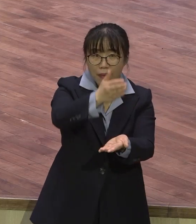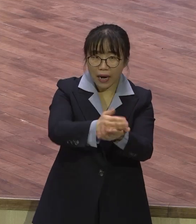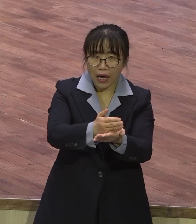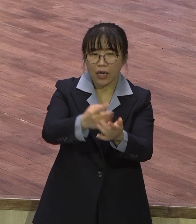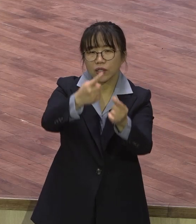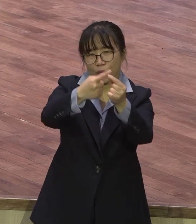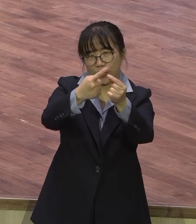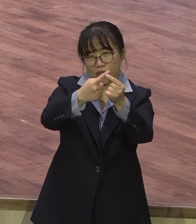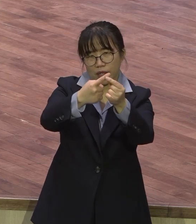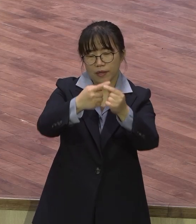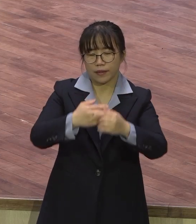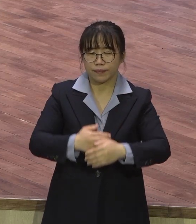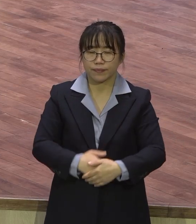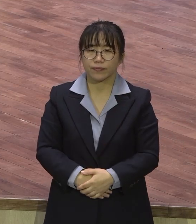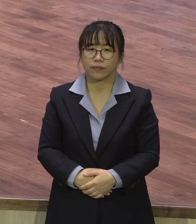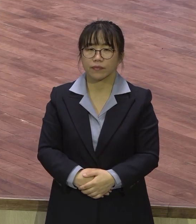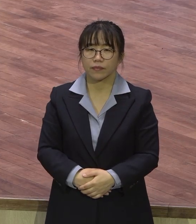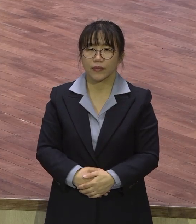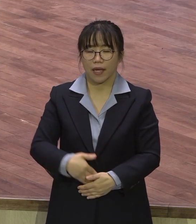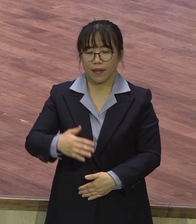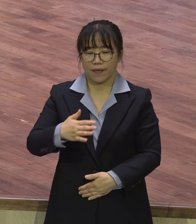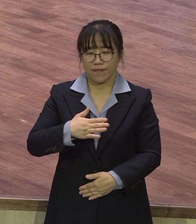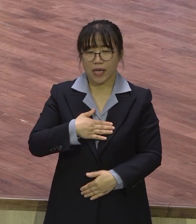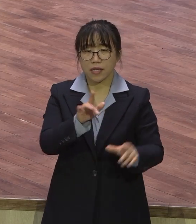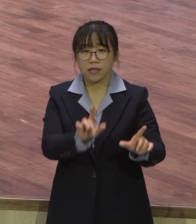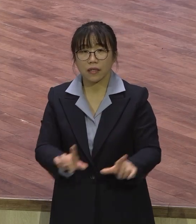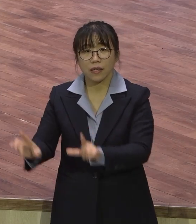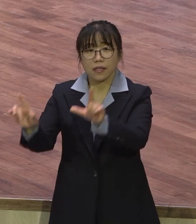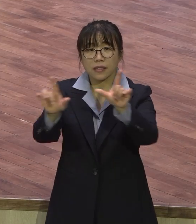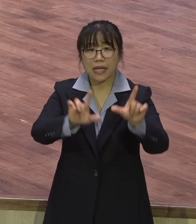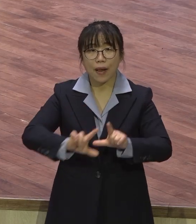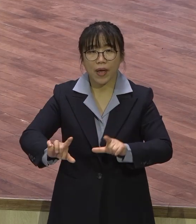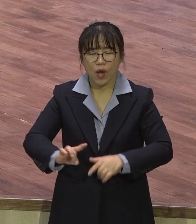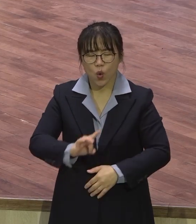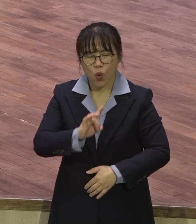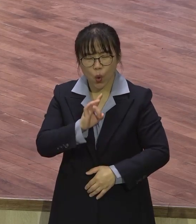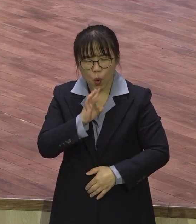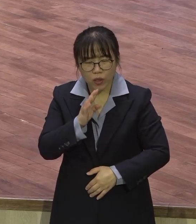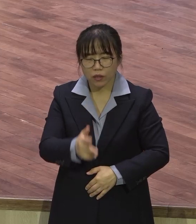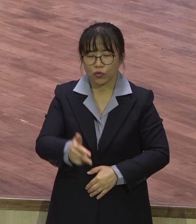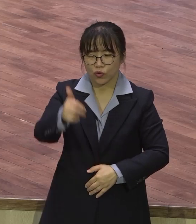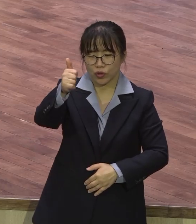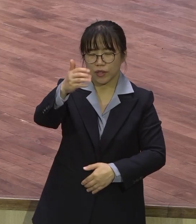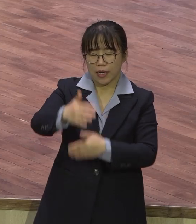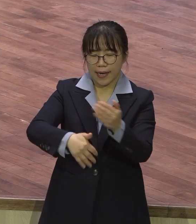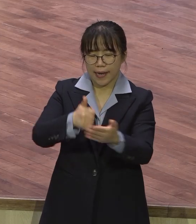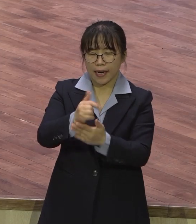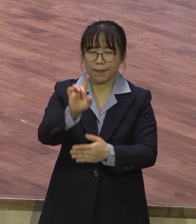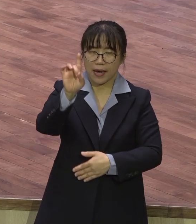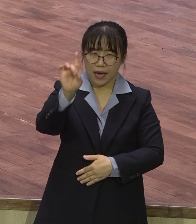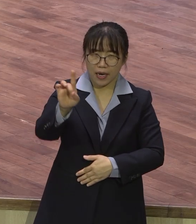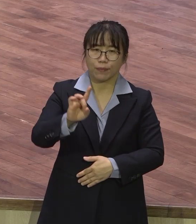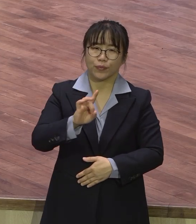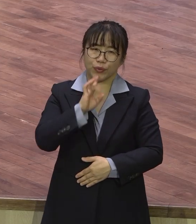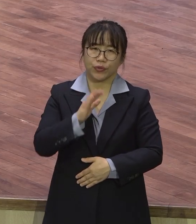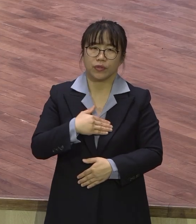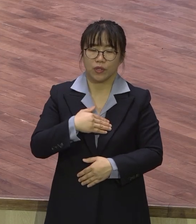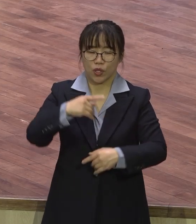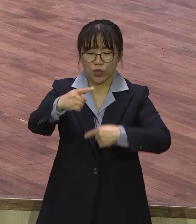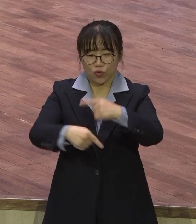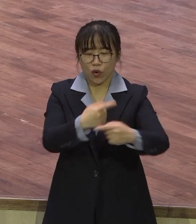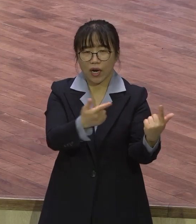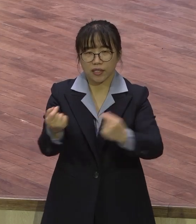자 내 인생의 유일한 주인은 하나님 한 분 뿐이어야 돼요 따라서